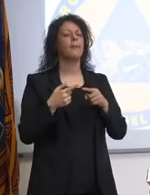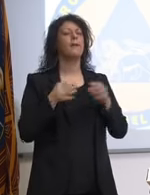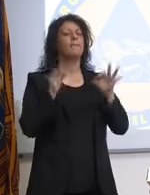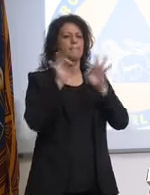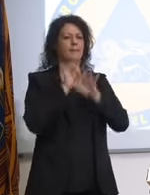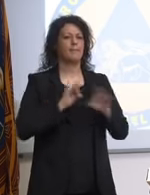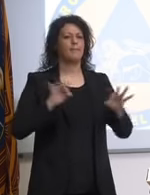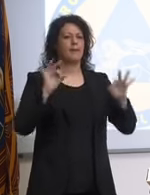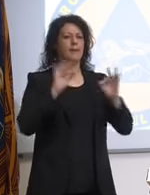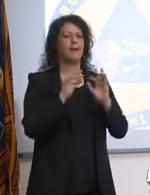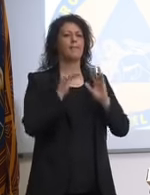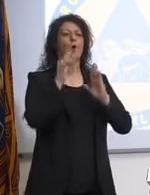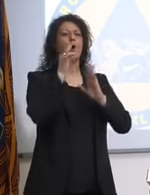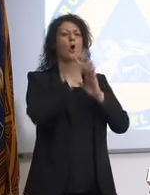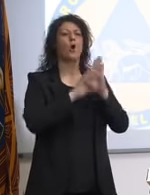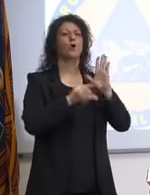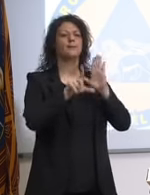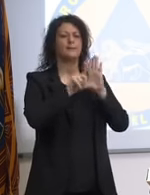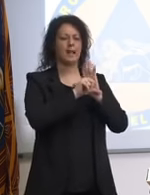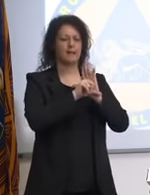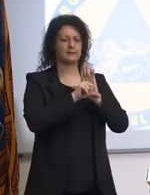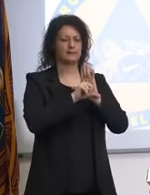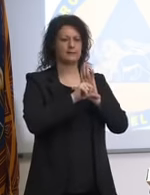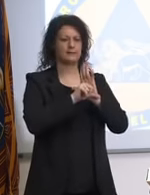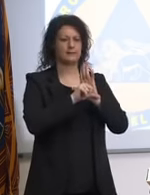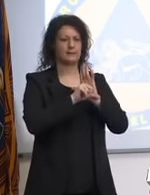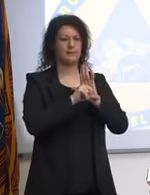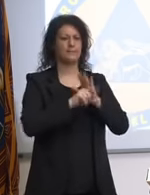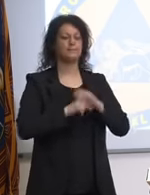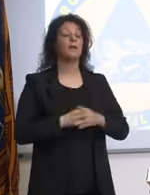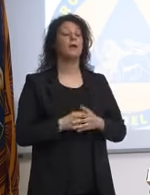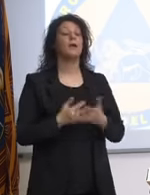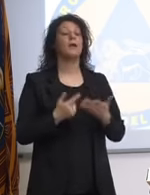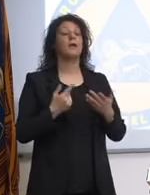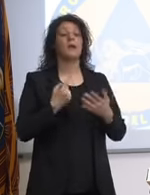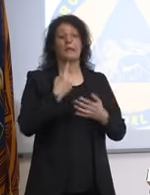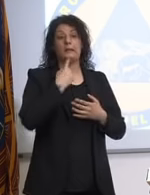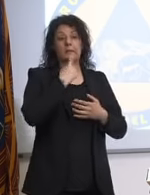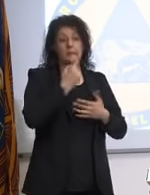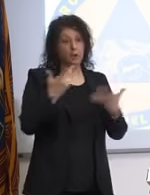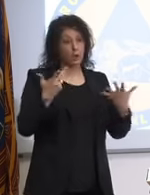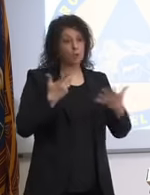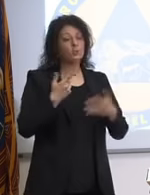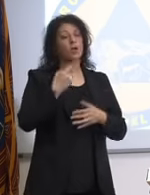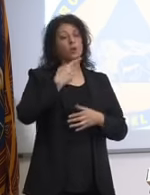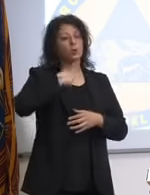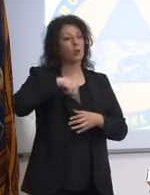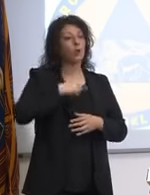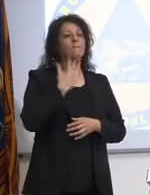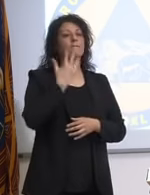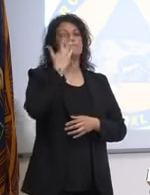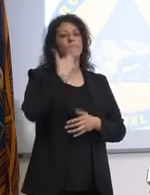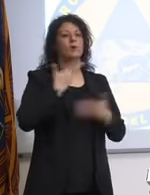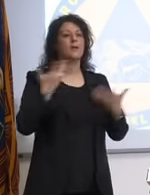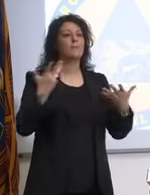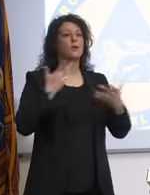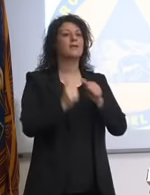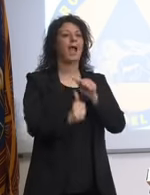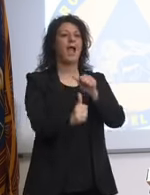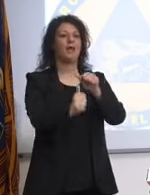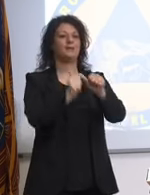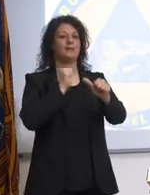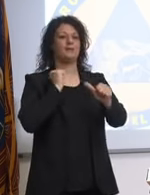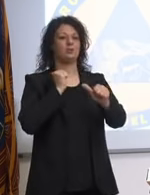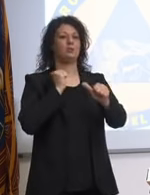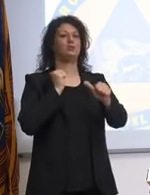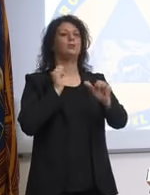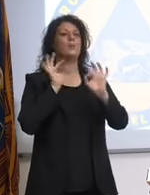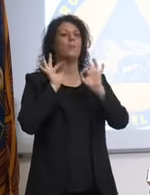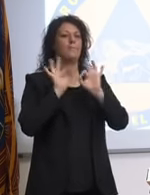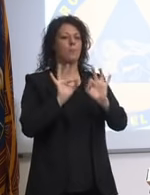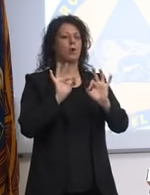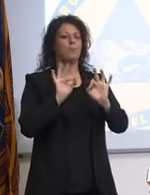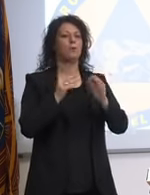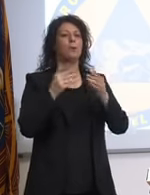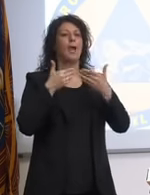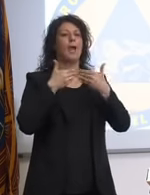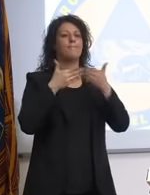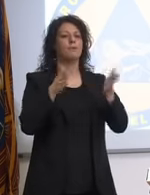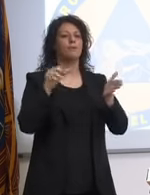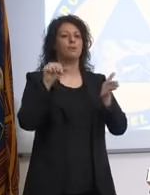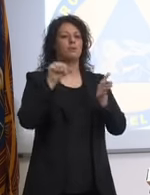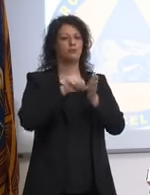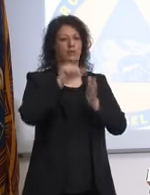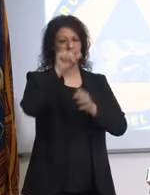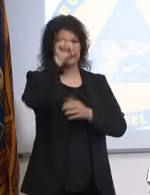l'ordinanza e vi anticipo anche che contiamo di anticipare velocemente anche l'apertura dei centri estivi. Cioè